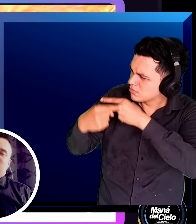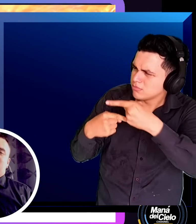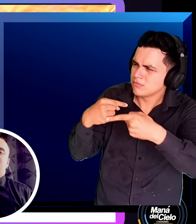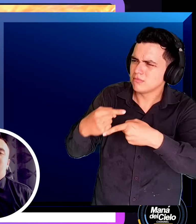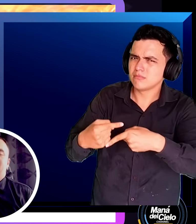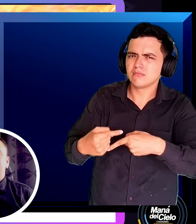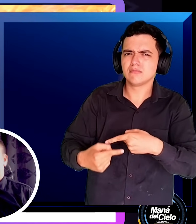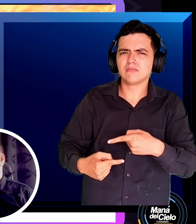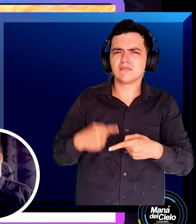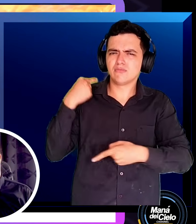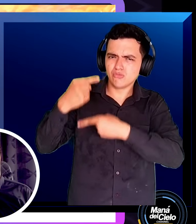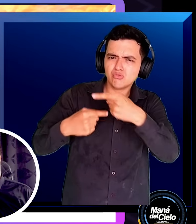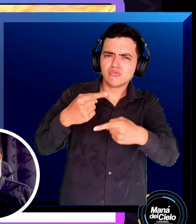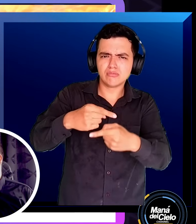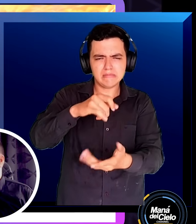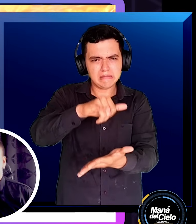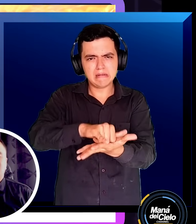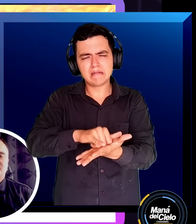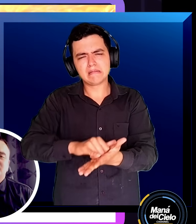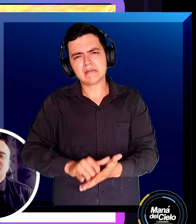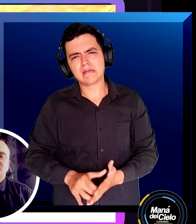¿por qué usa la figura